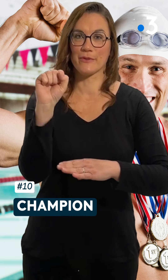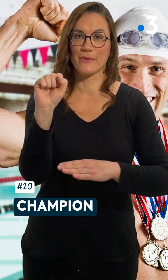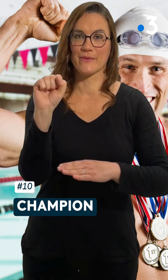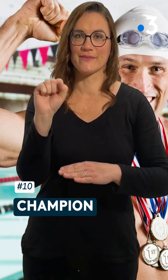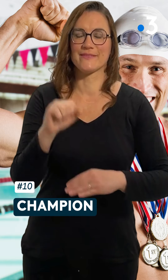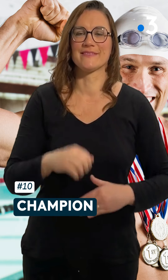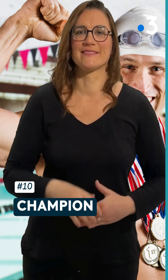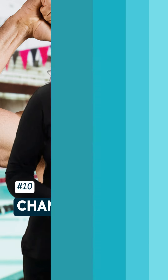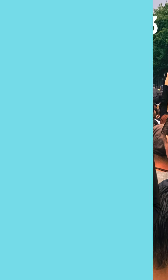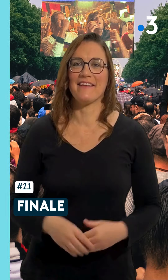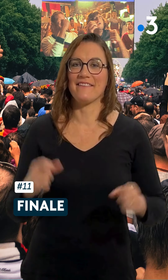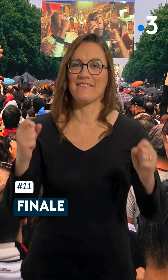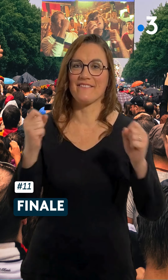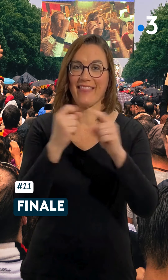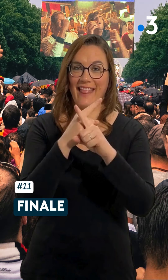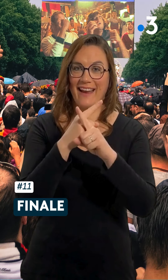Champion. Finale.